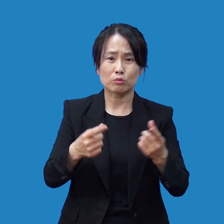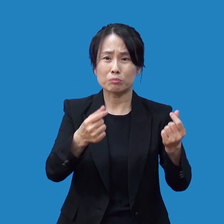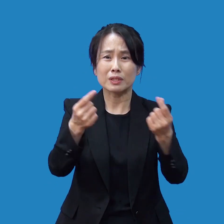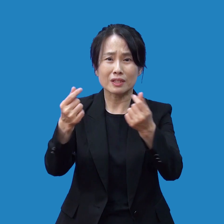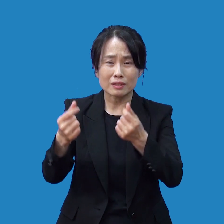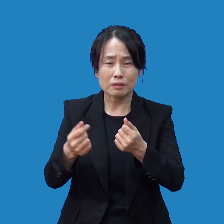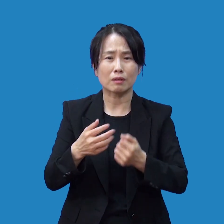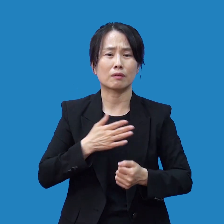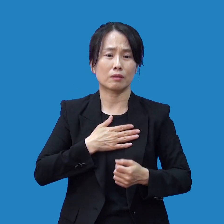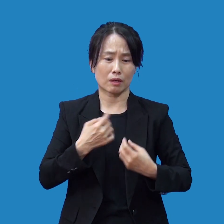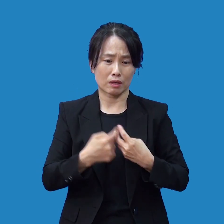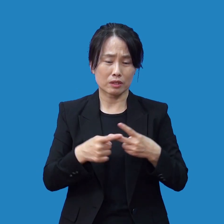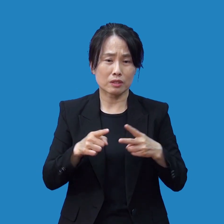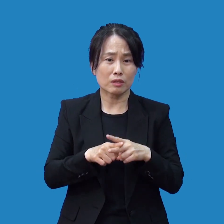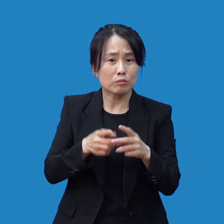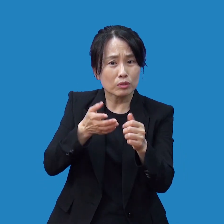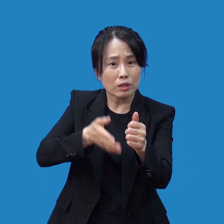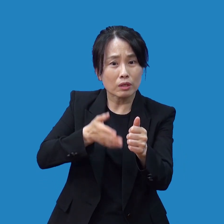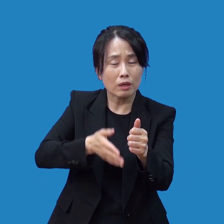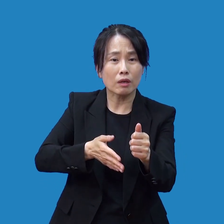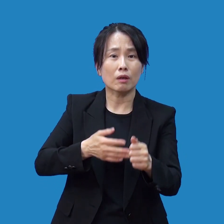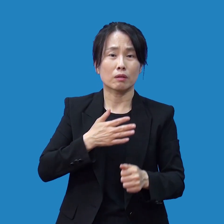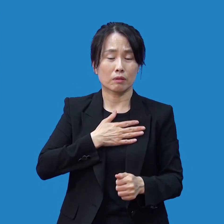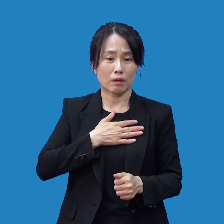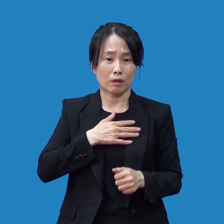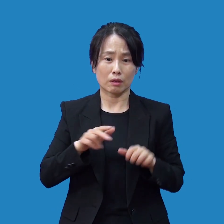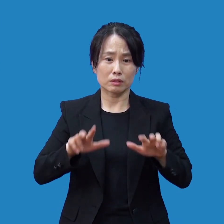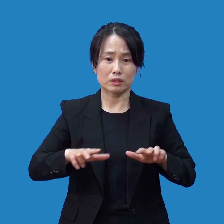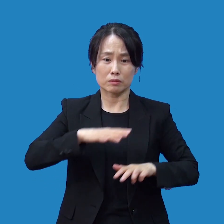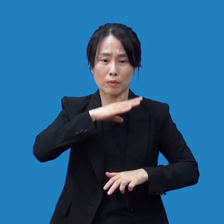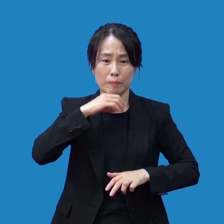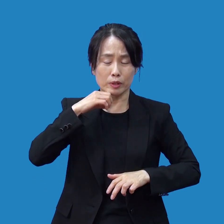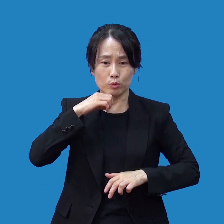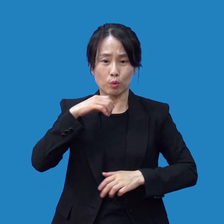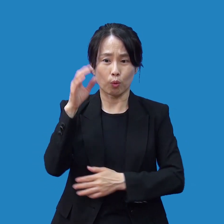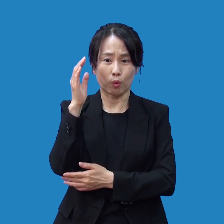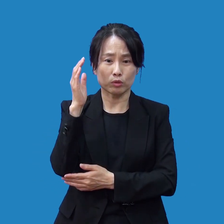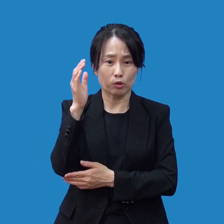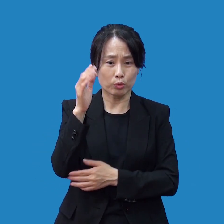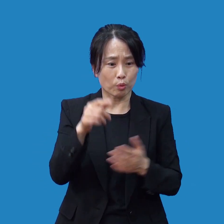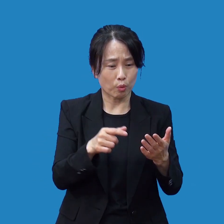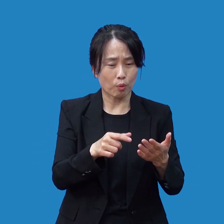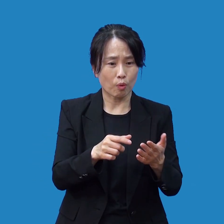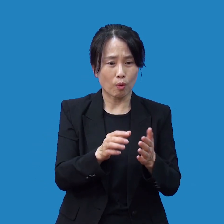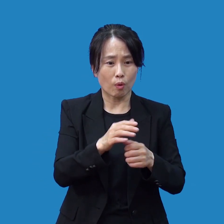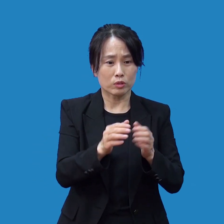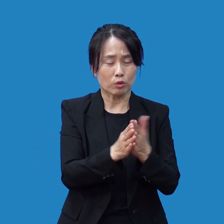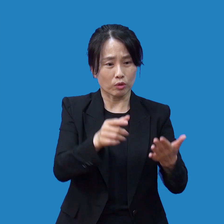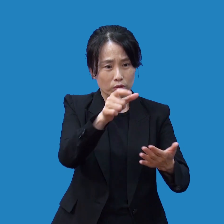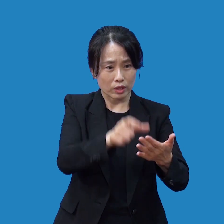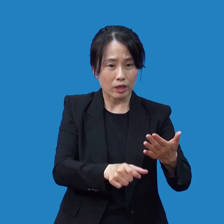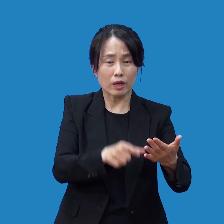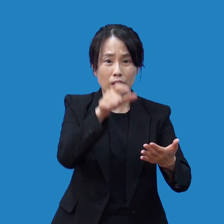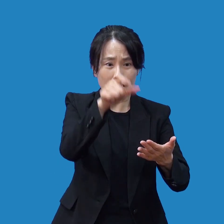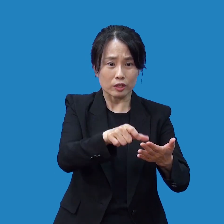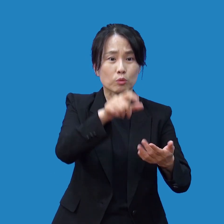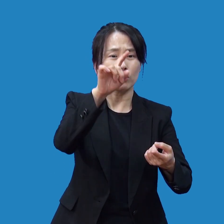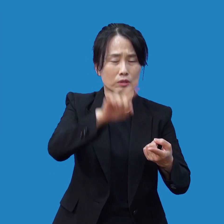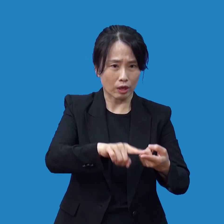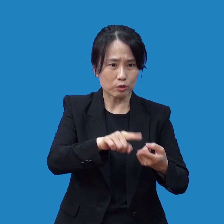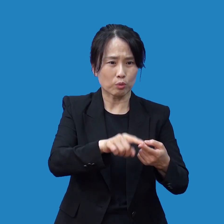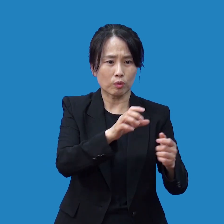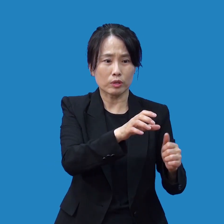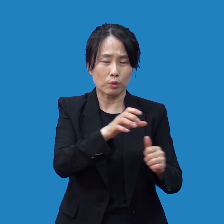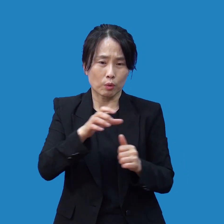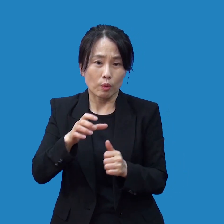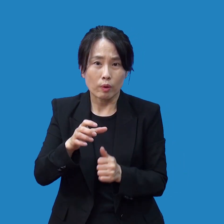되겠습니다. 사실 제가 이거 지금 베드로가 했던 설교를 제가 다시 이 주예를 하면서 여러분에게 설교합니다. 그래서